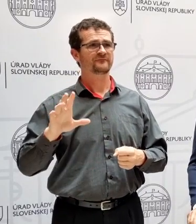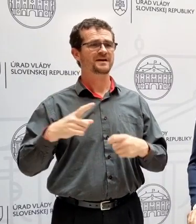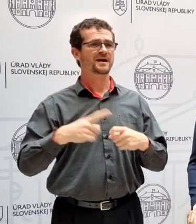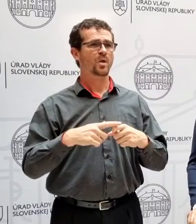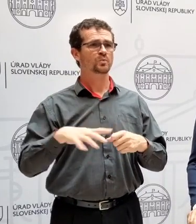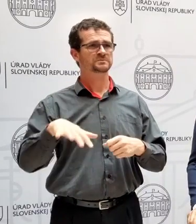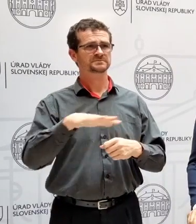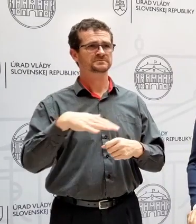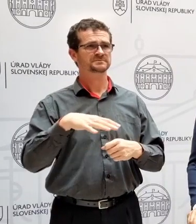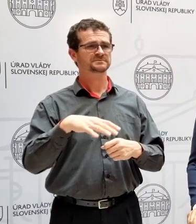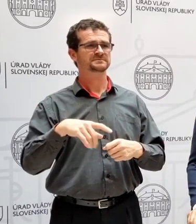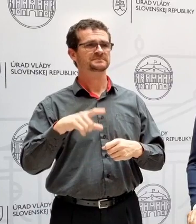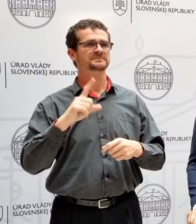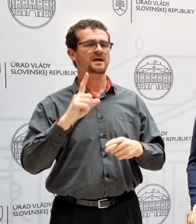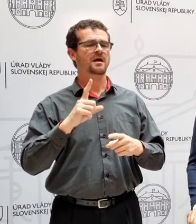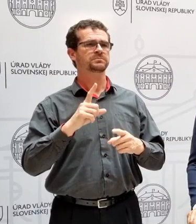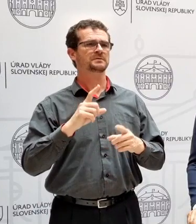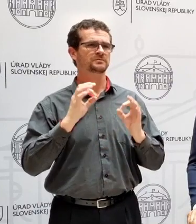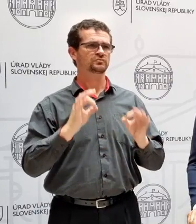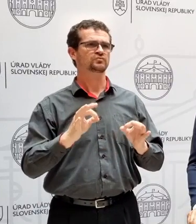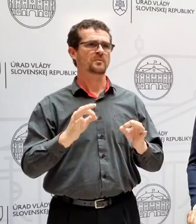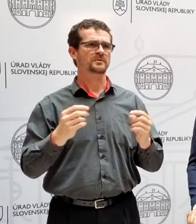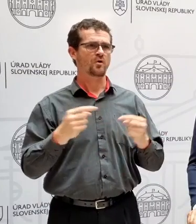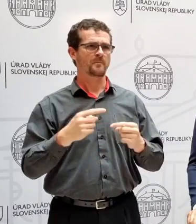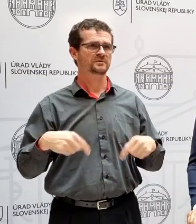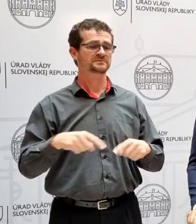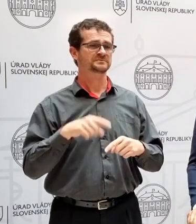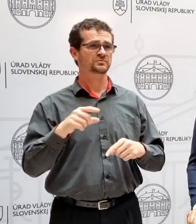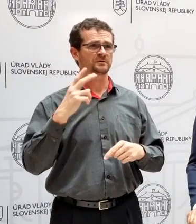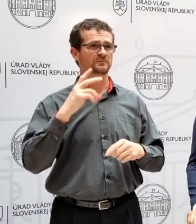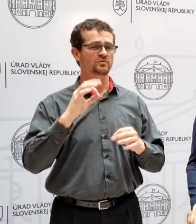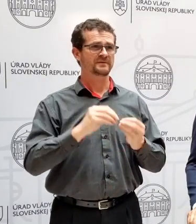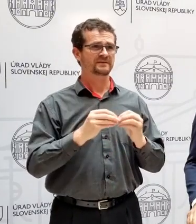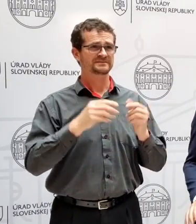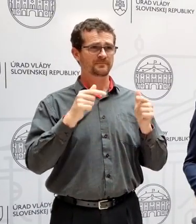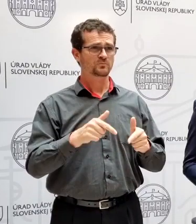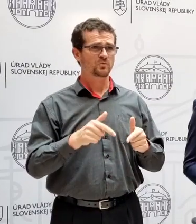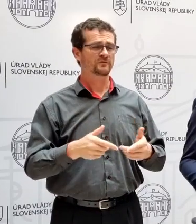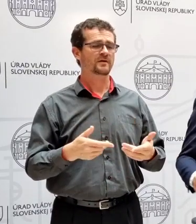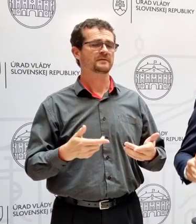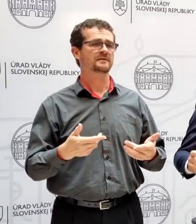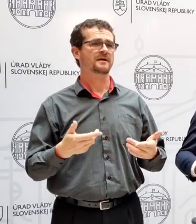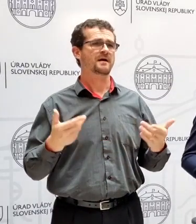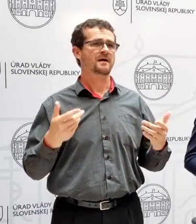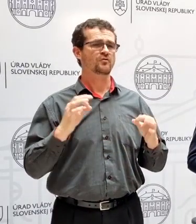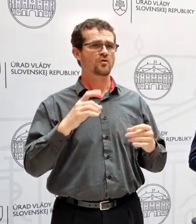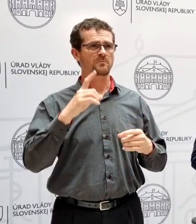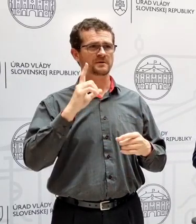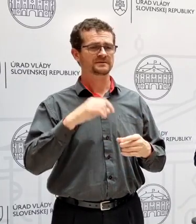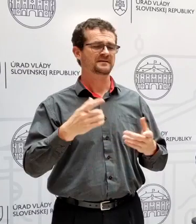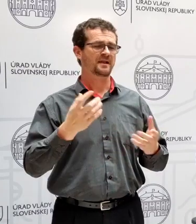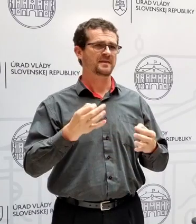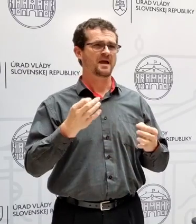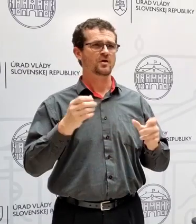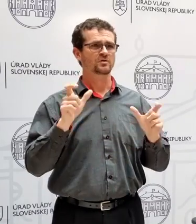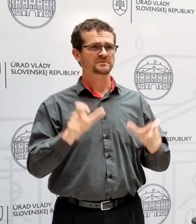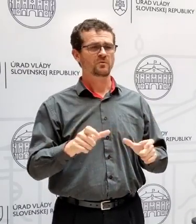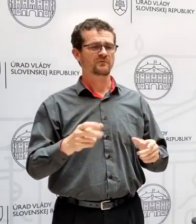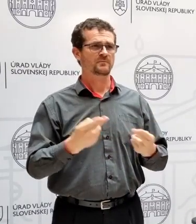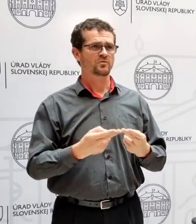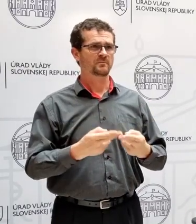Klusa, byť konštruktívnou opozíciou. To znamená dobre veci podporovať a dobre zle nejako